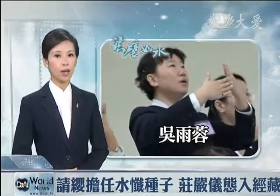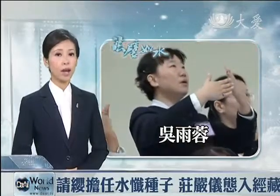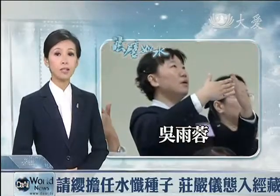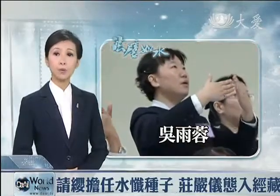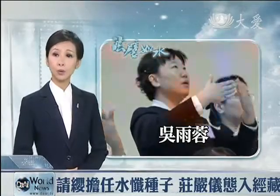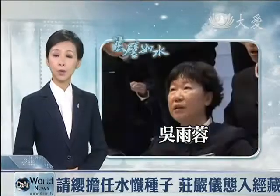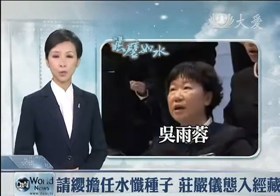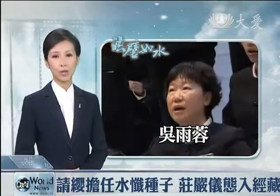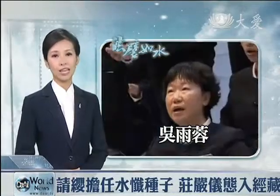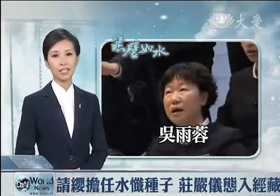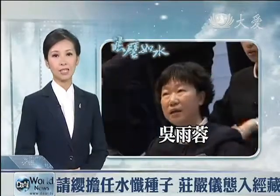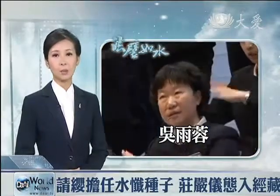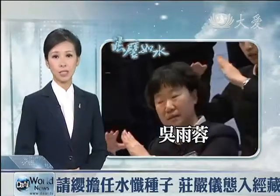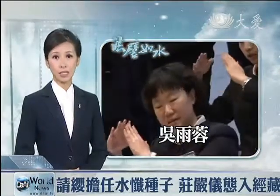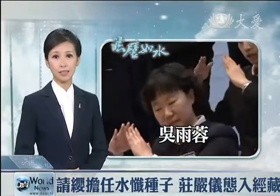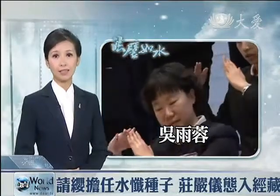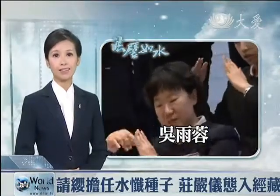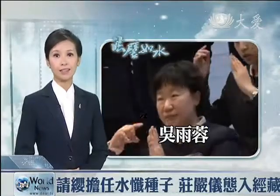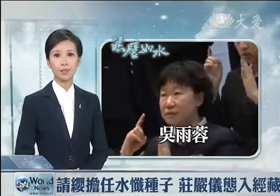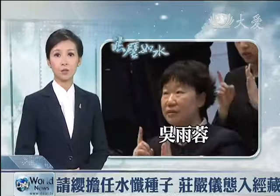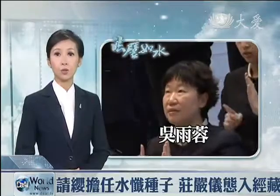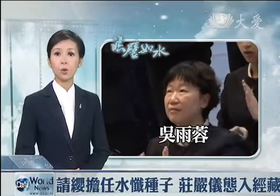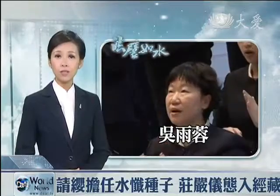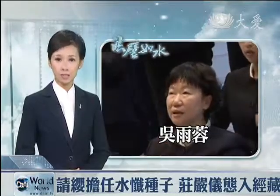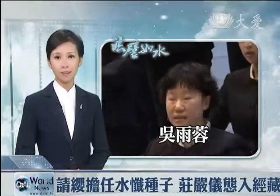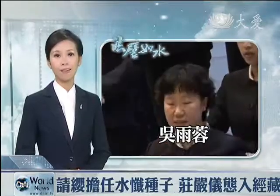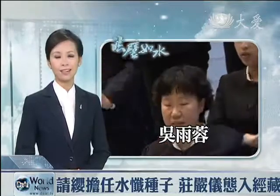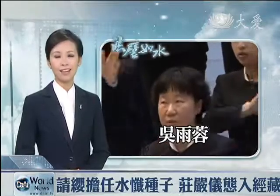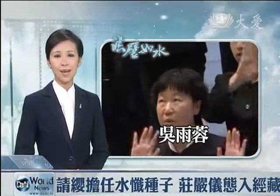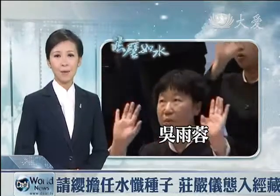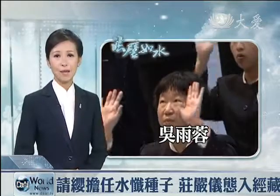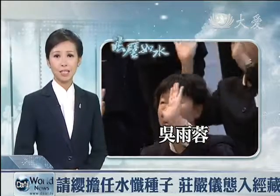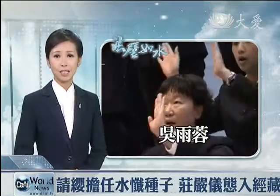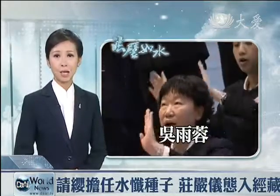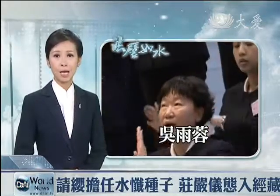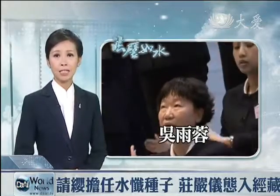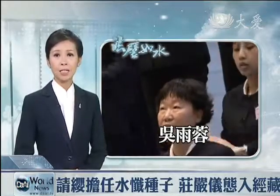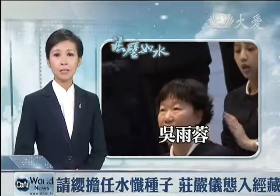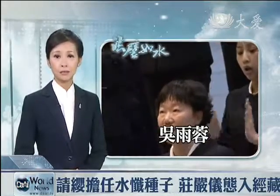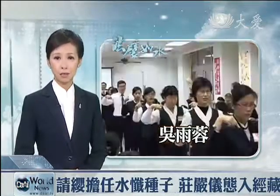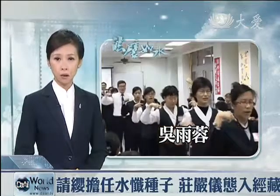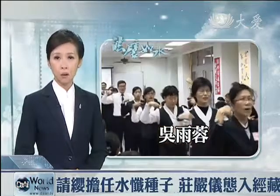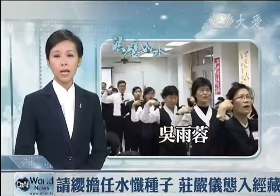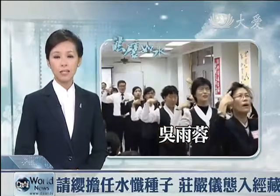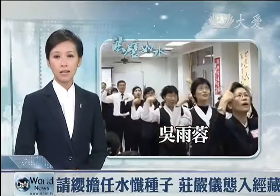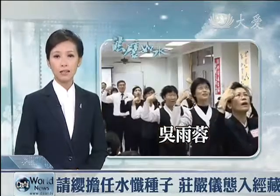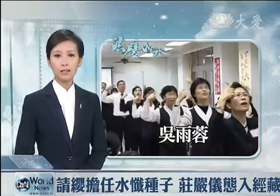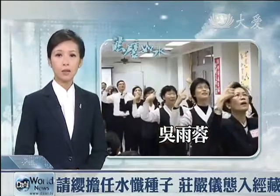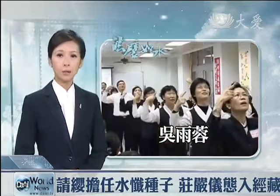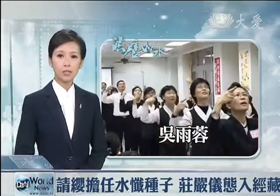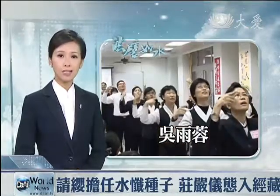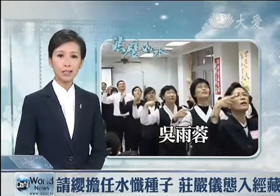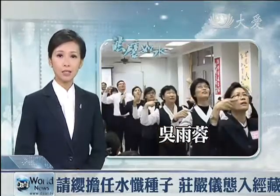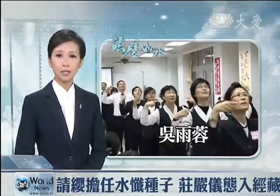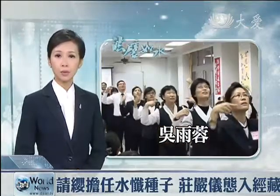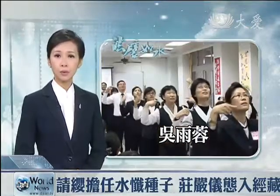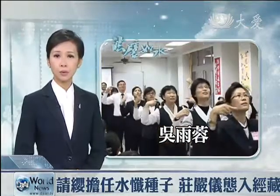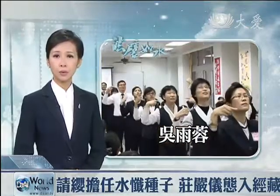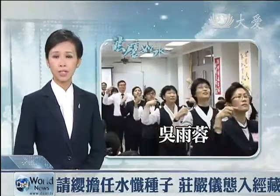差不多，所以他自动请缨要担任种子老师。没想到开始练习之后，才知道入金藏的手语唱